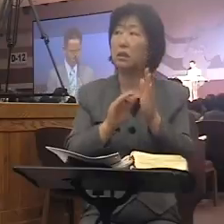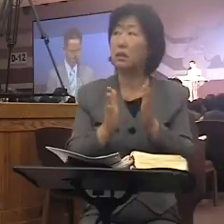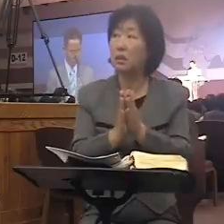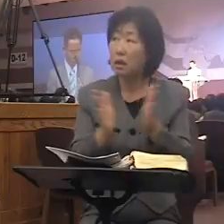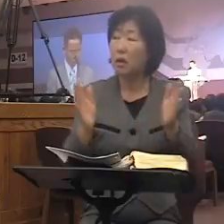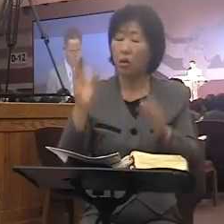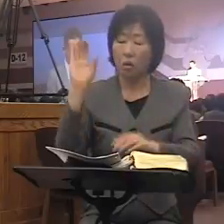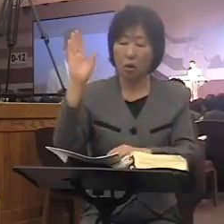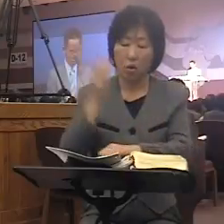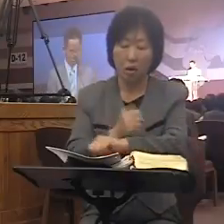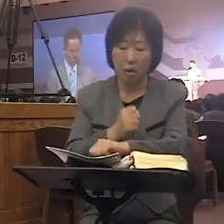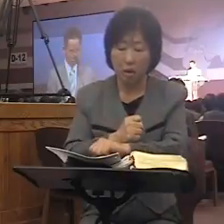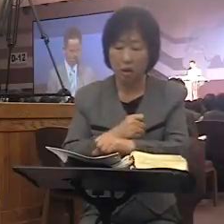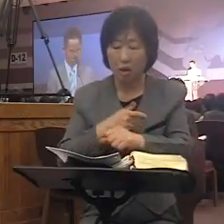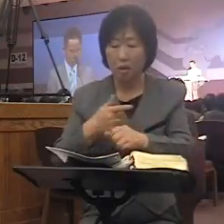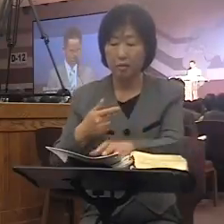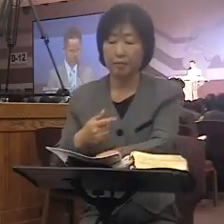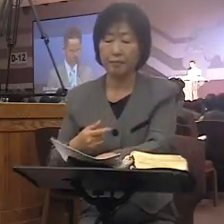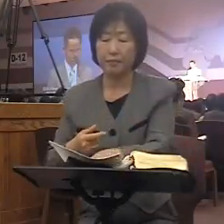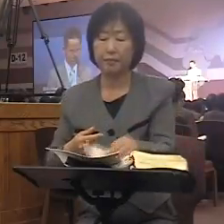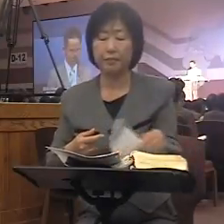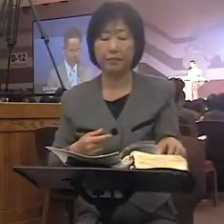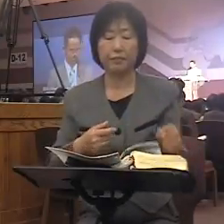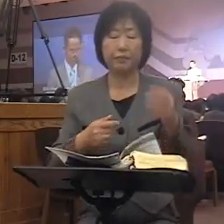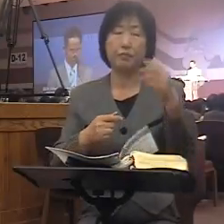6분 한번 보아주시겠어요? GLDI